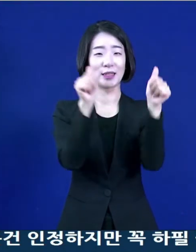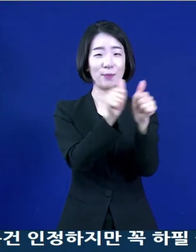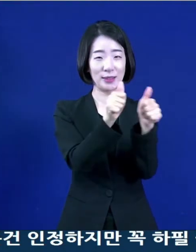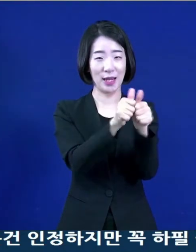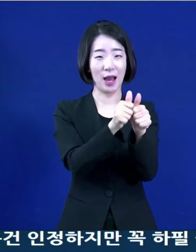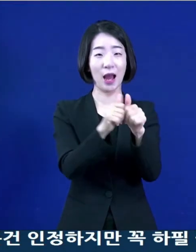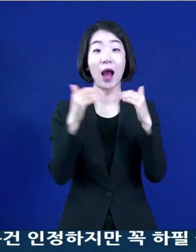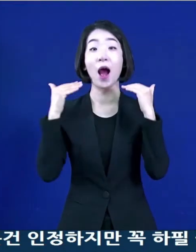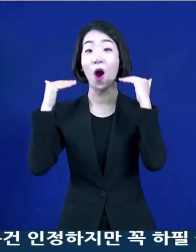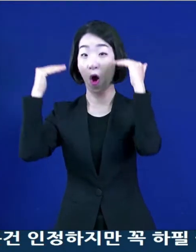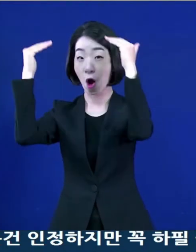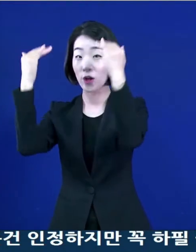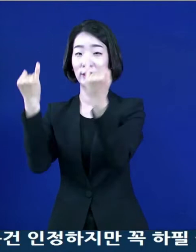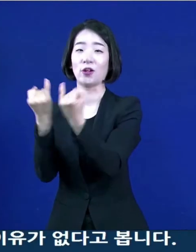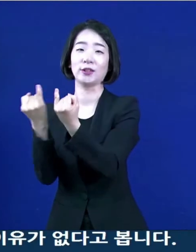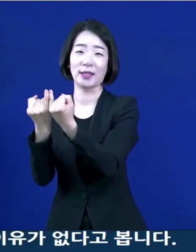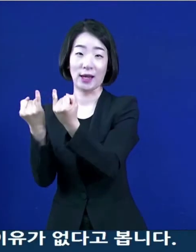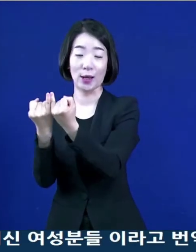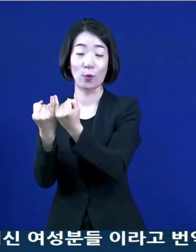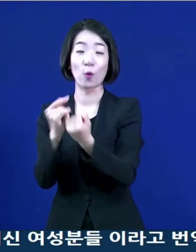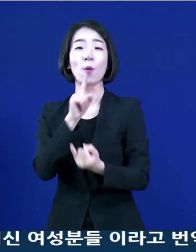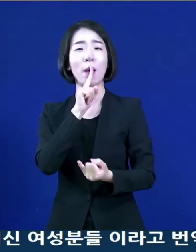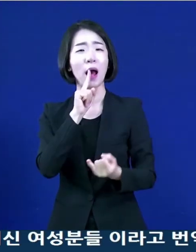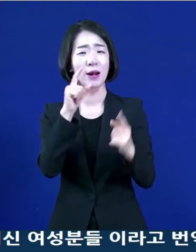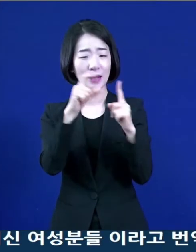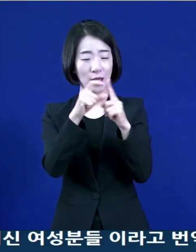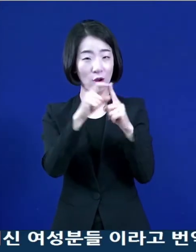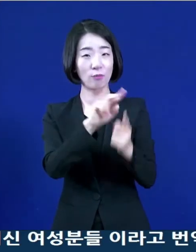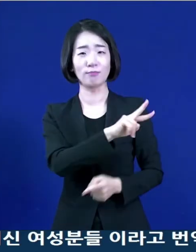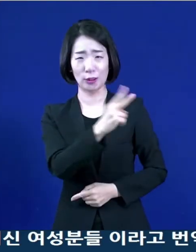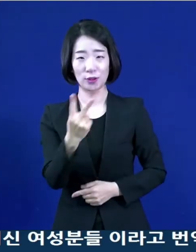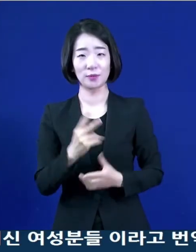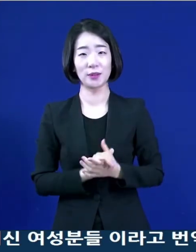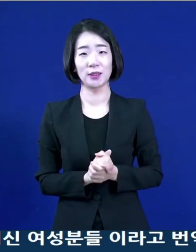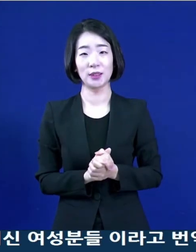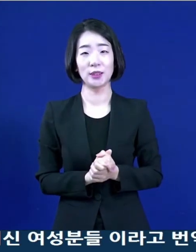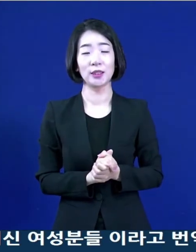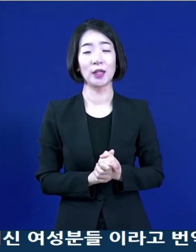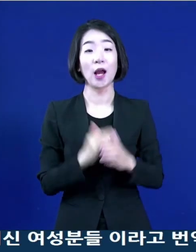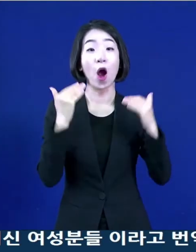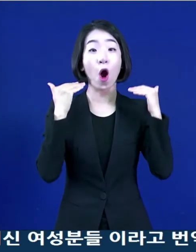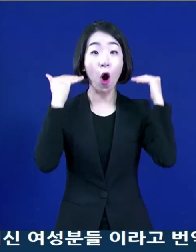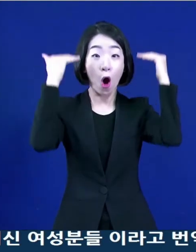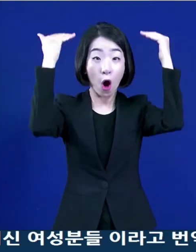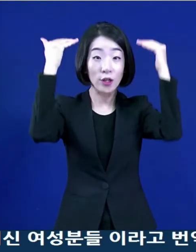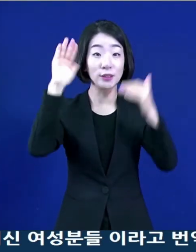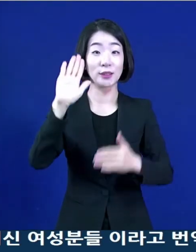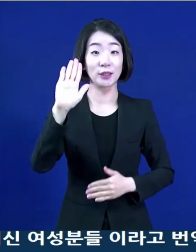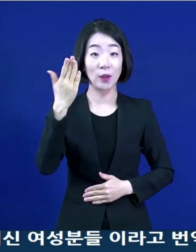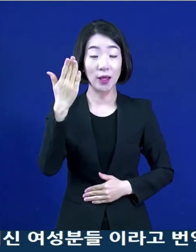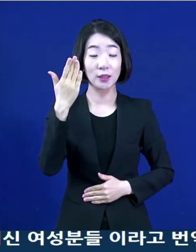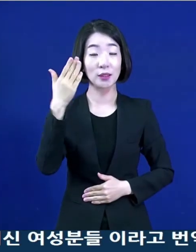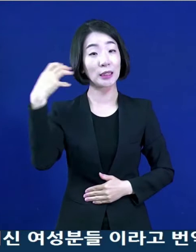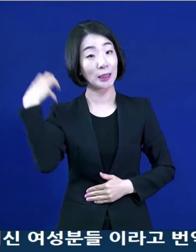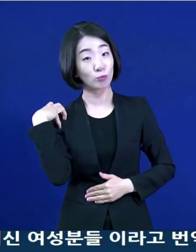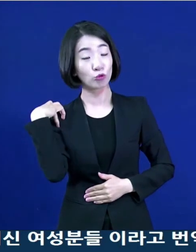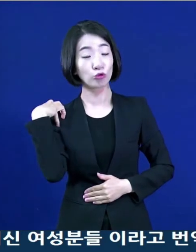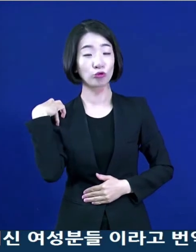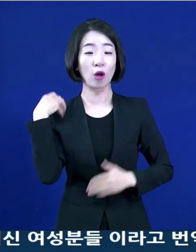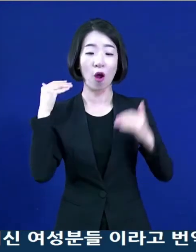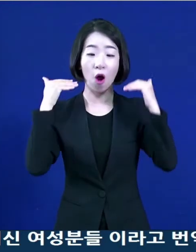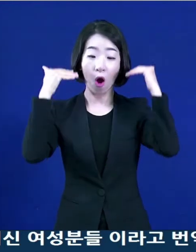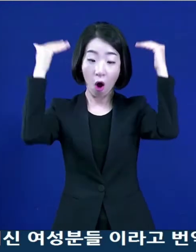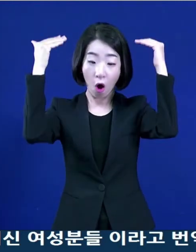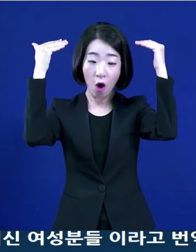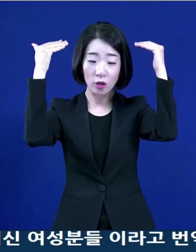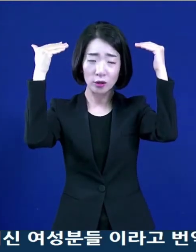좀 바꾸어서 오늘 본문을 보게 되면 어른이 되는 임무, 어떻게 어른이 되는가, 거기에 대한